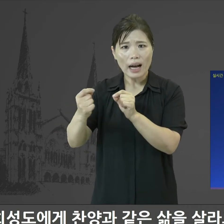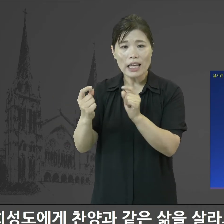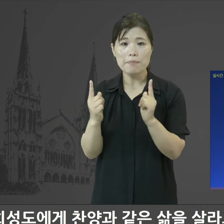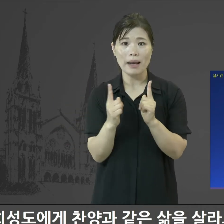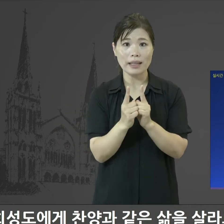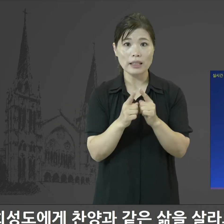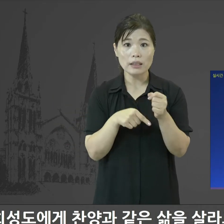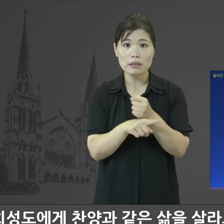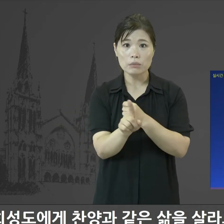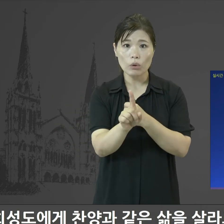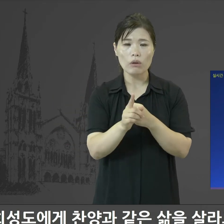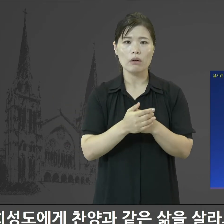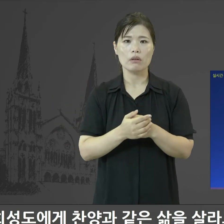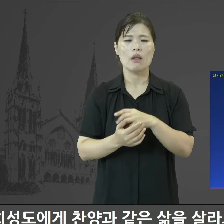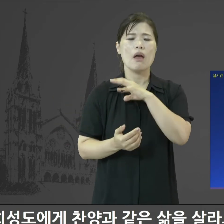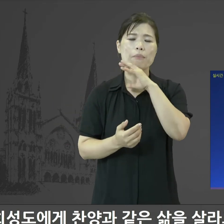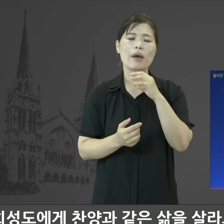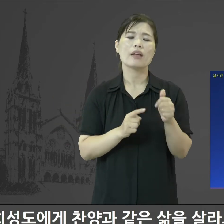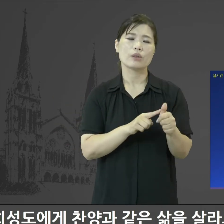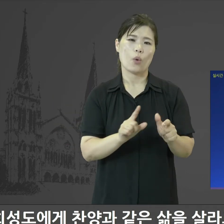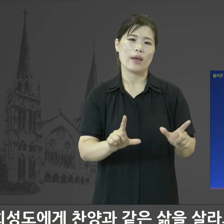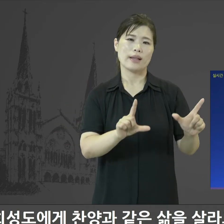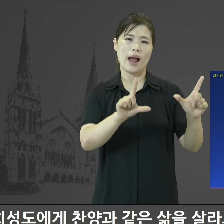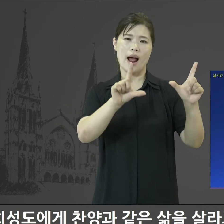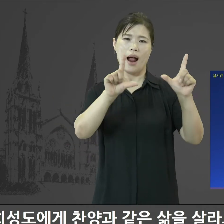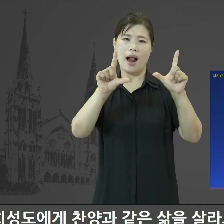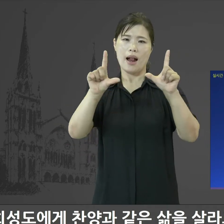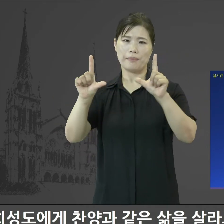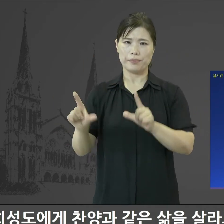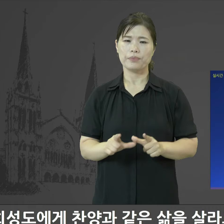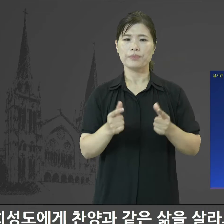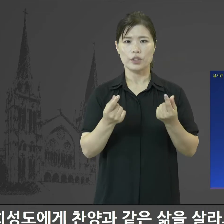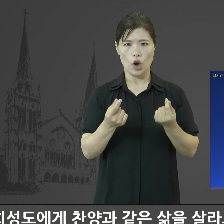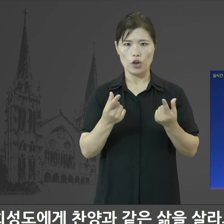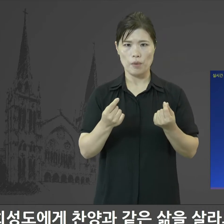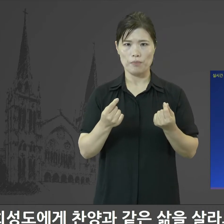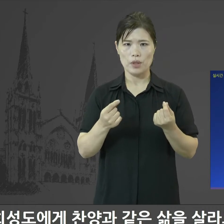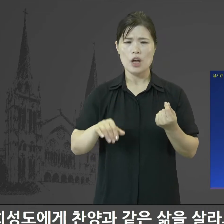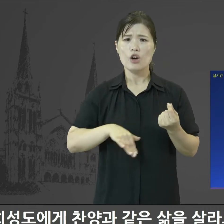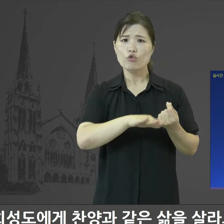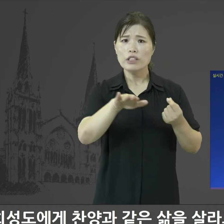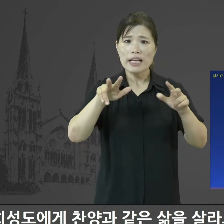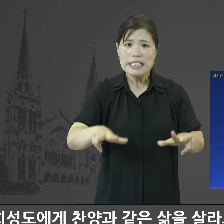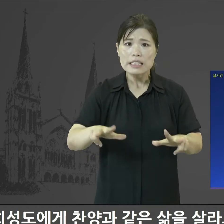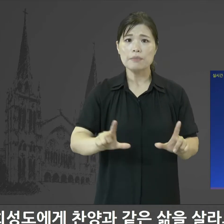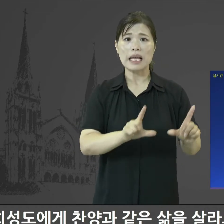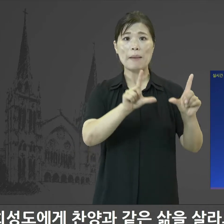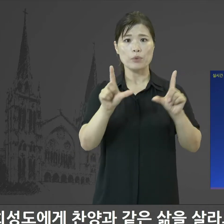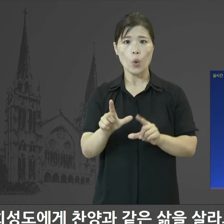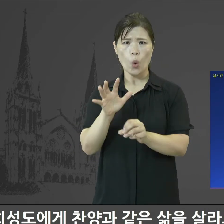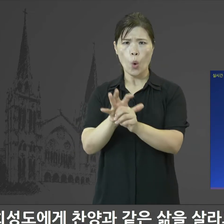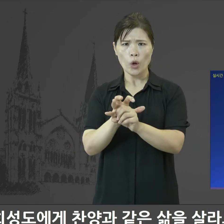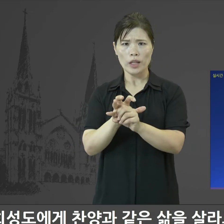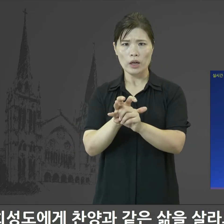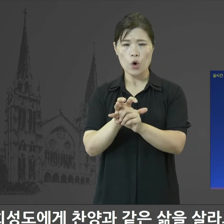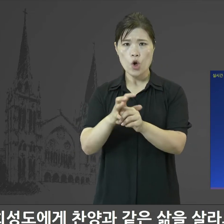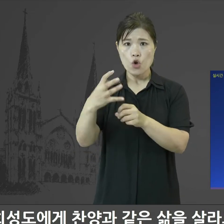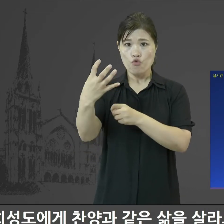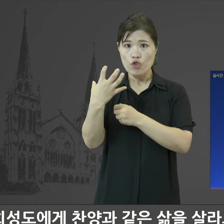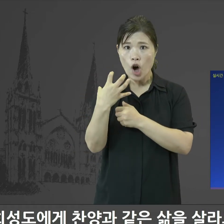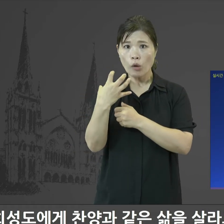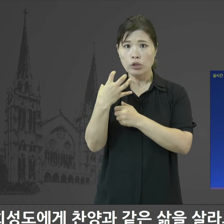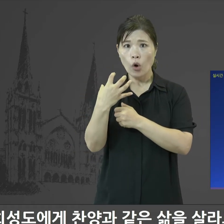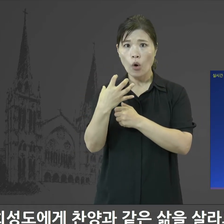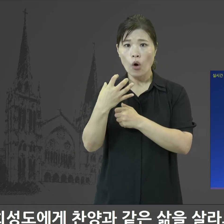가까이 만난다는 것은 베드로의 삶이 이렇게 발전해 나아가듯이 우리의 삶도 이 코로나의 위협과 이 장애로부터 이제 하나님과의